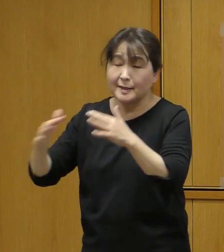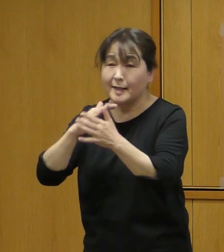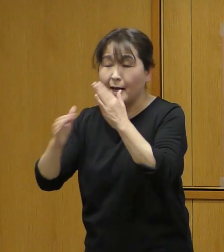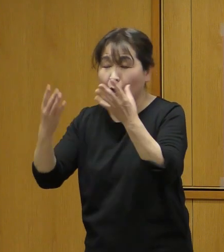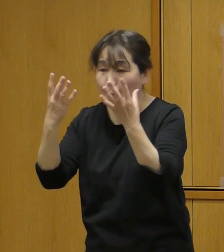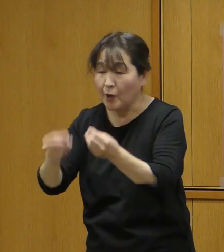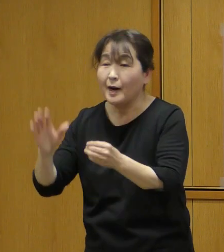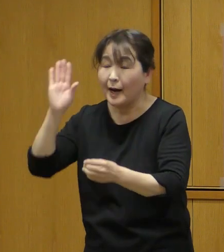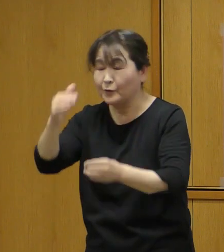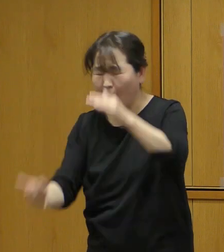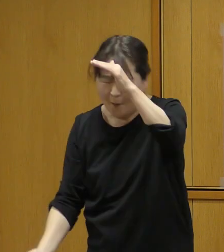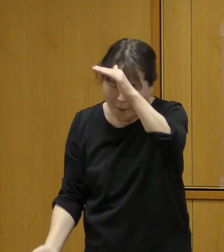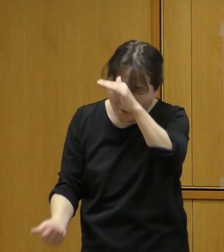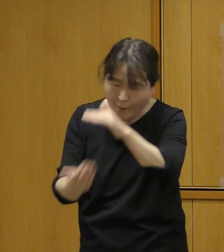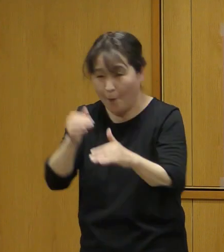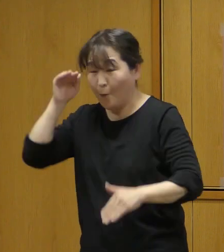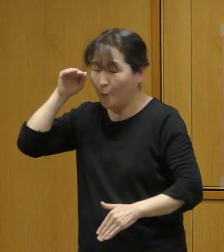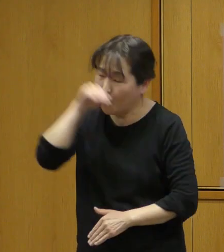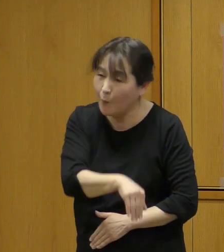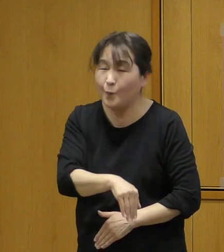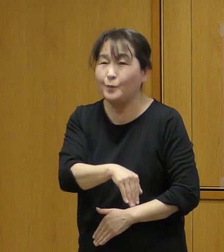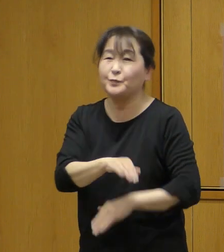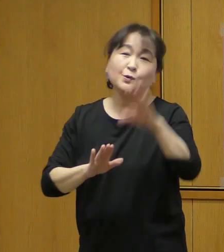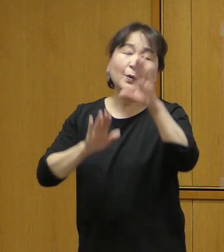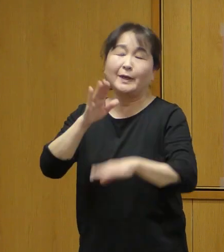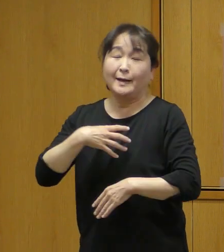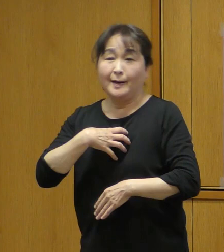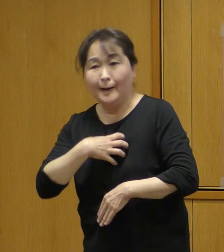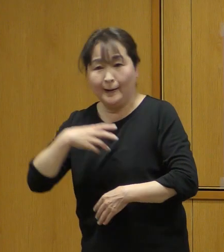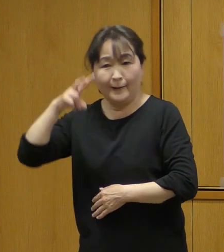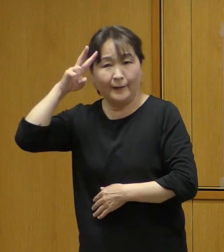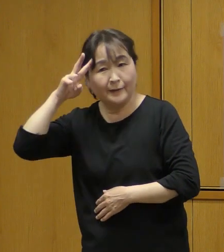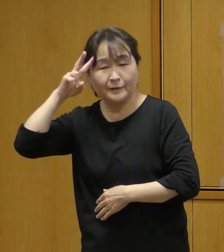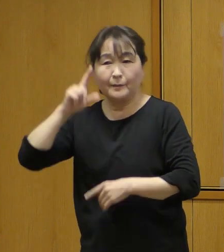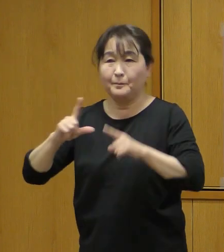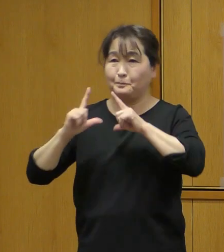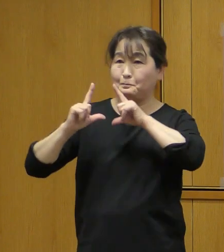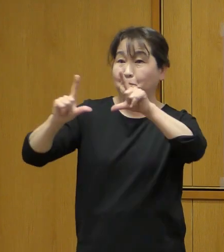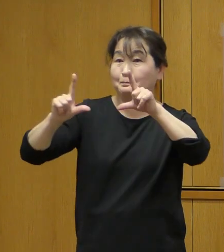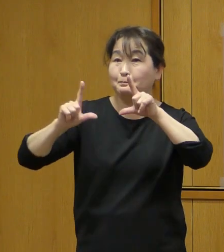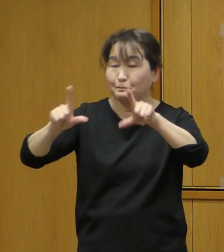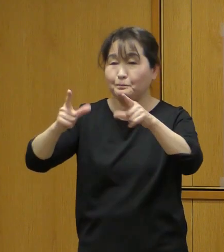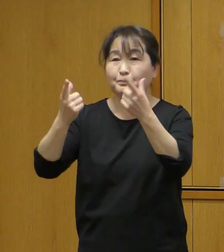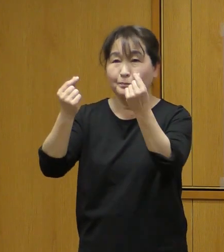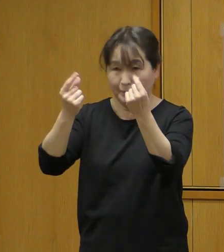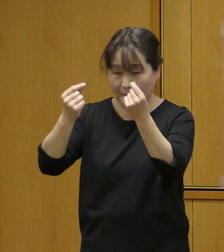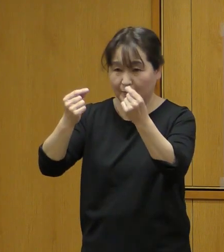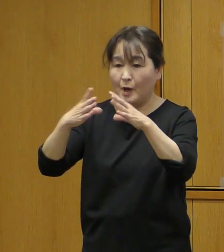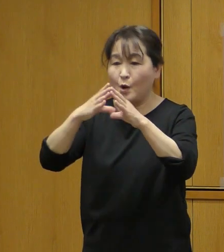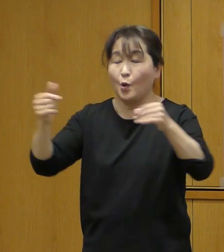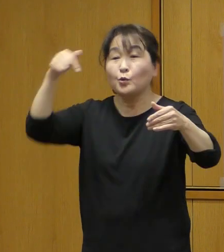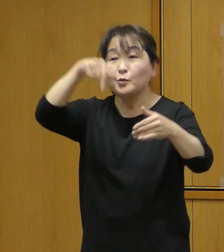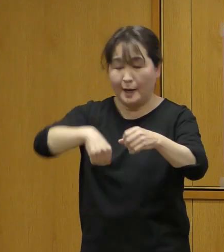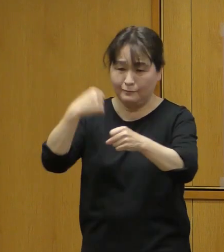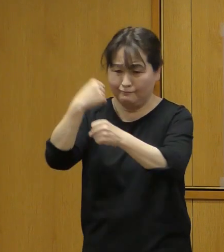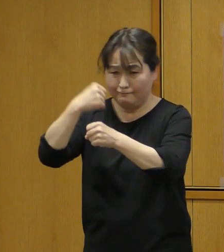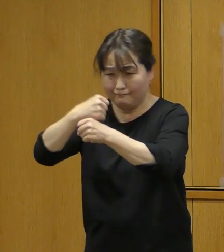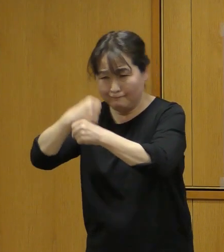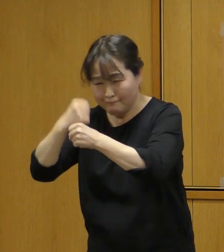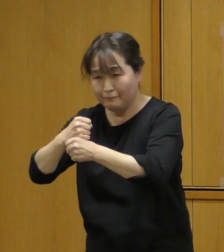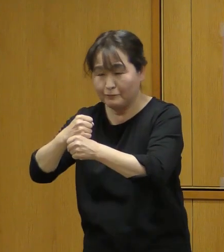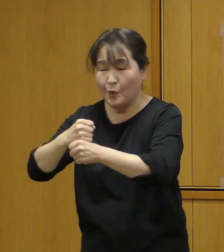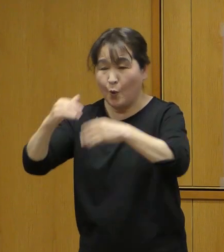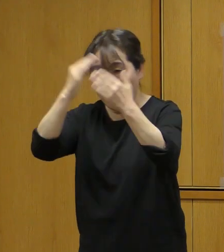の危機に直面しているとの強い危機感のもと、 GDP の約2割にあた